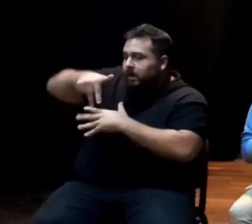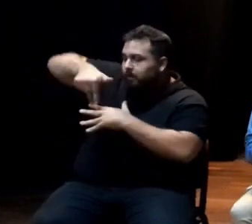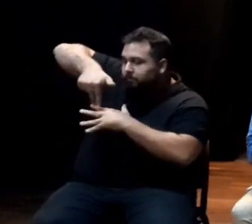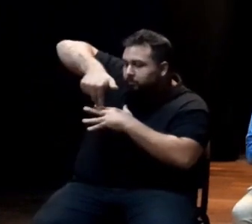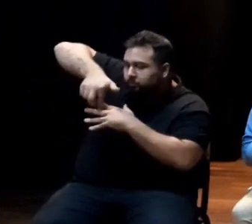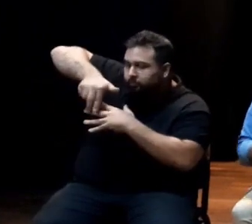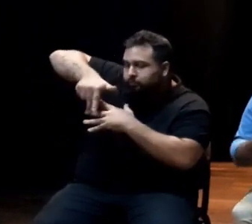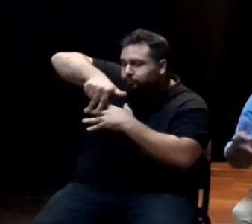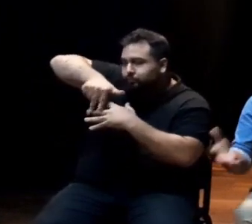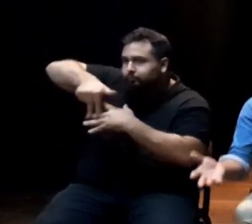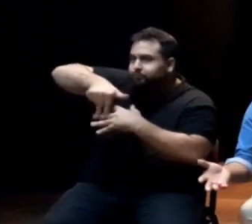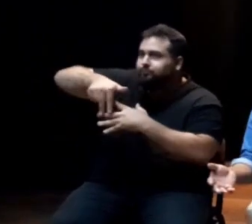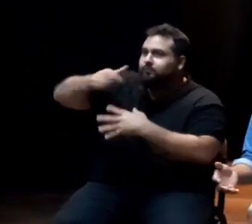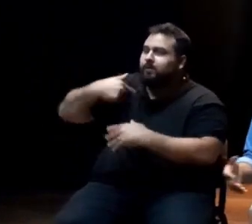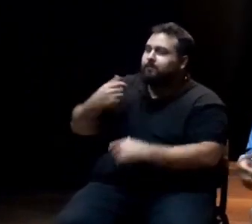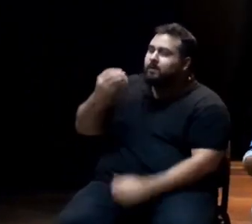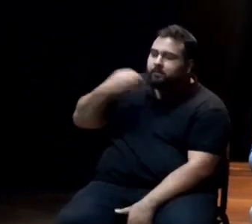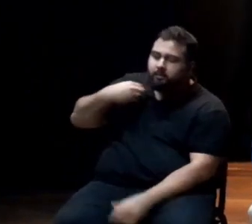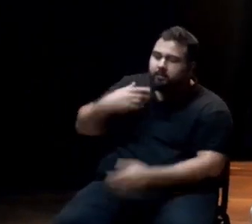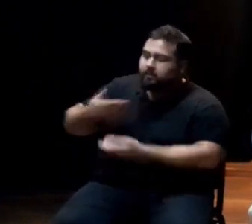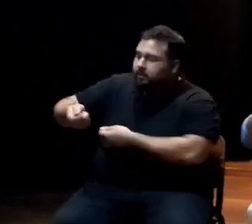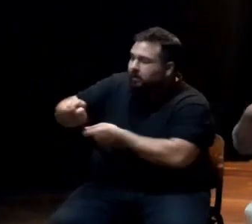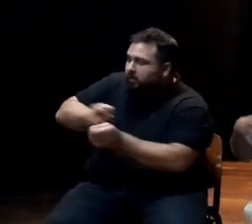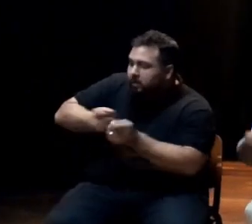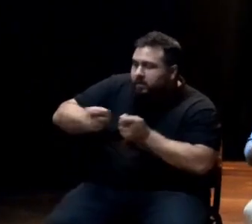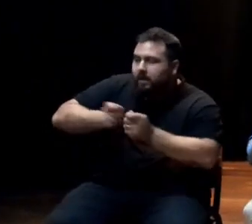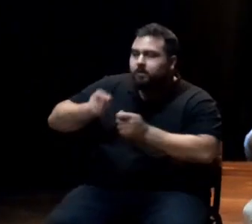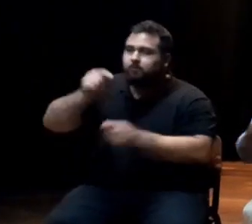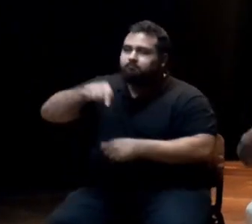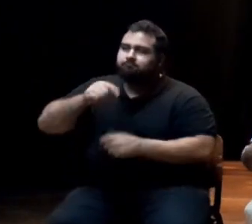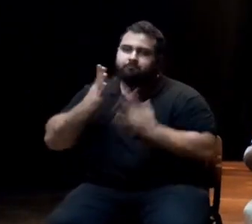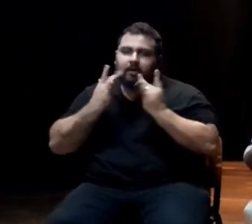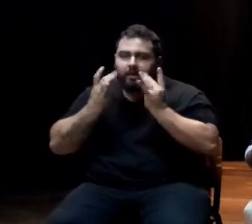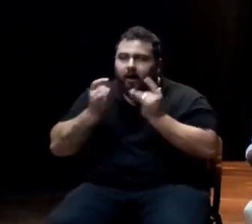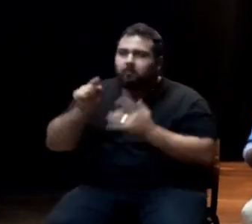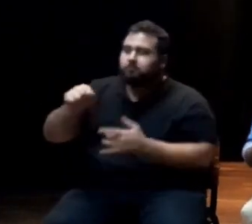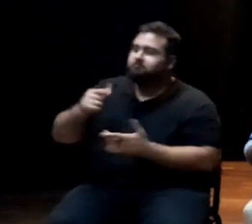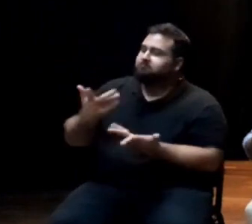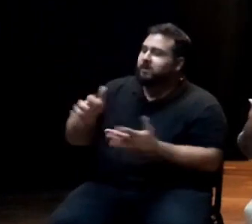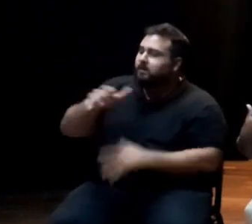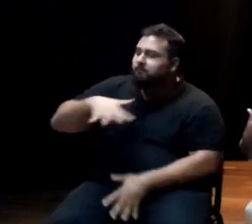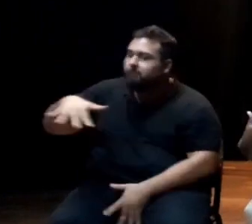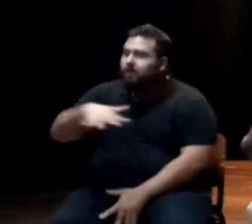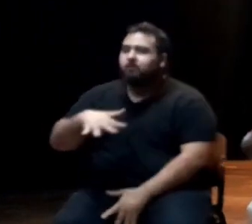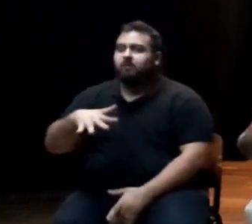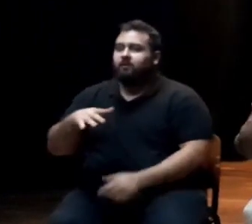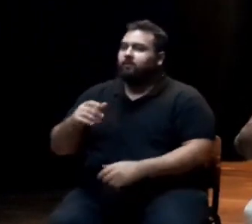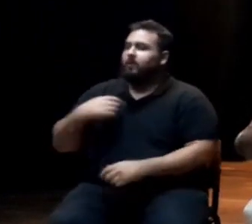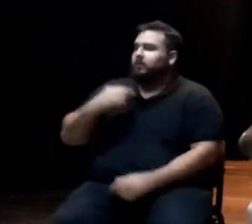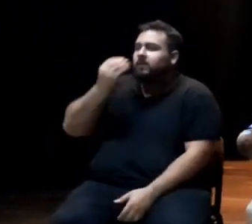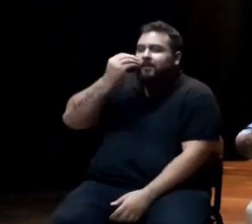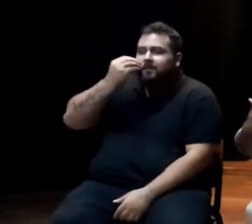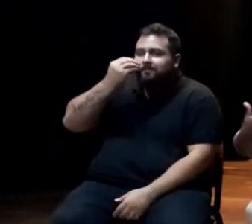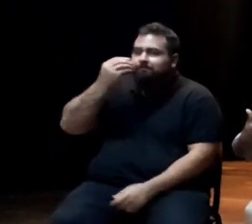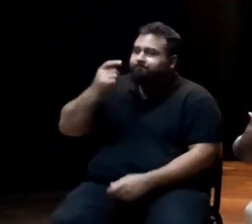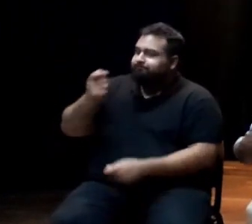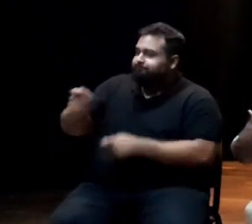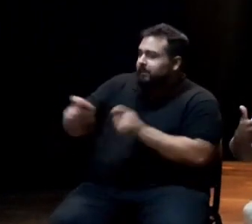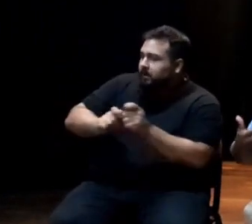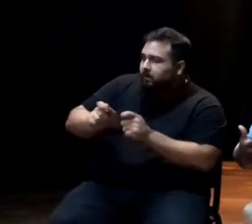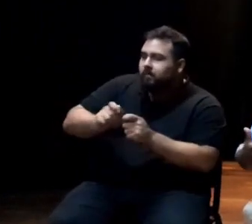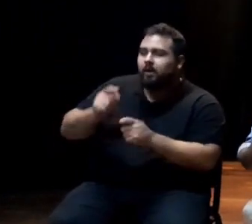forma, com o espaço, com o espetáculo, a gente vai tentando dançar com isso. E aí, quando você tem a galera que tá na